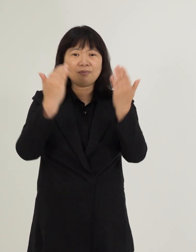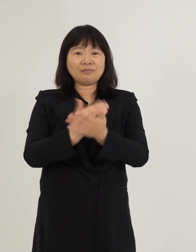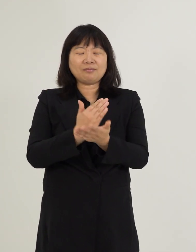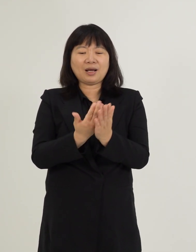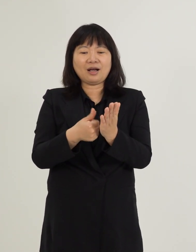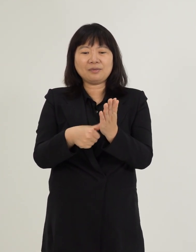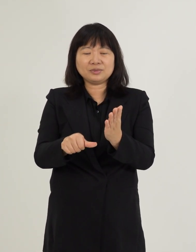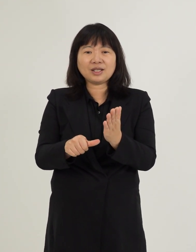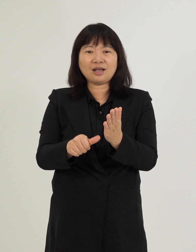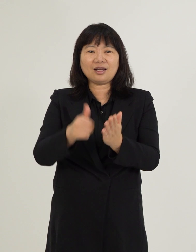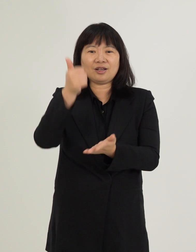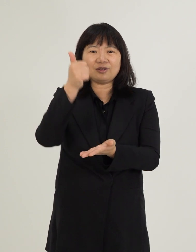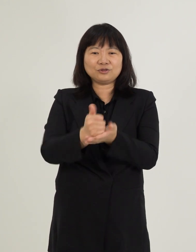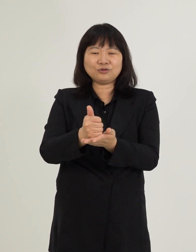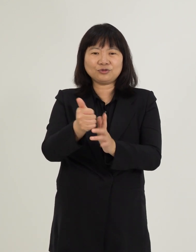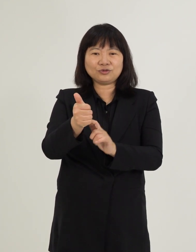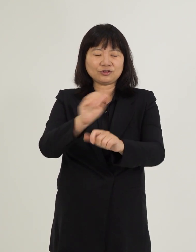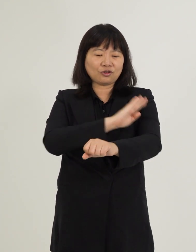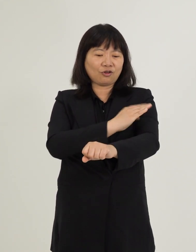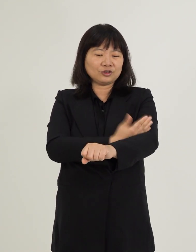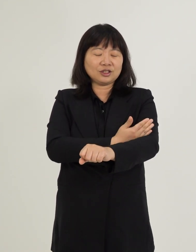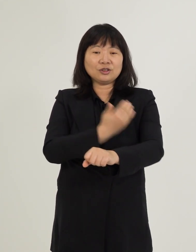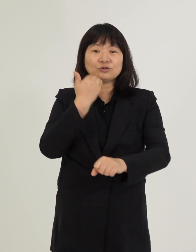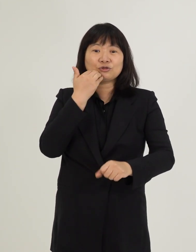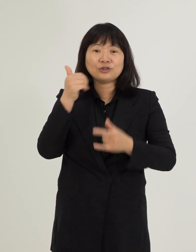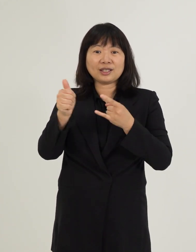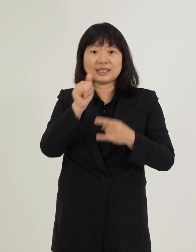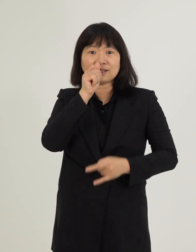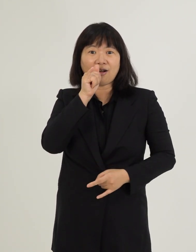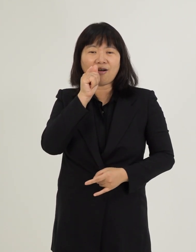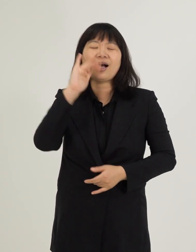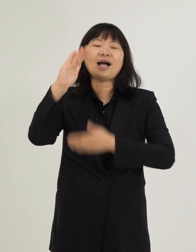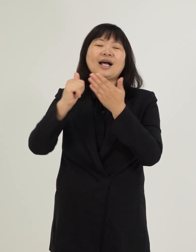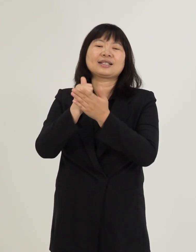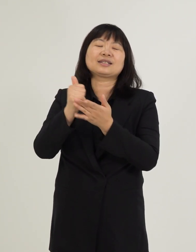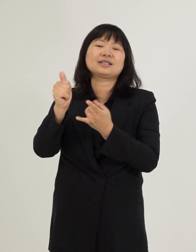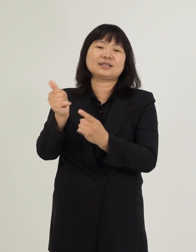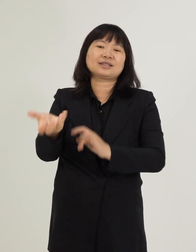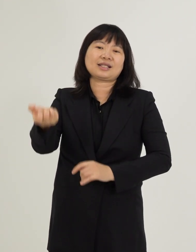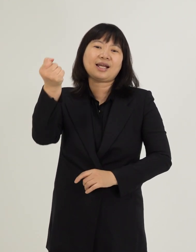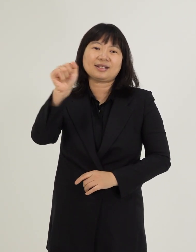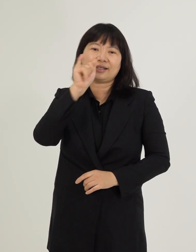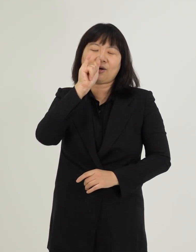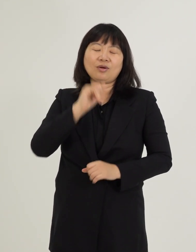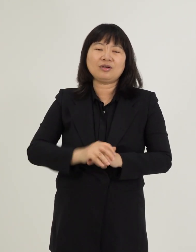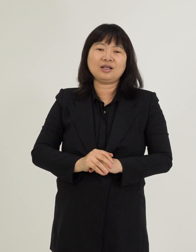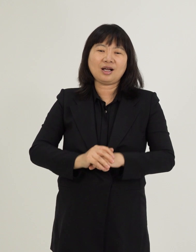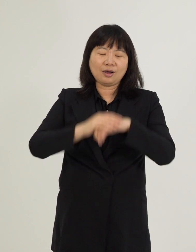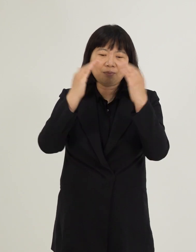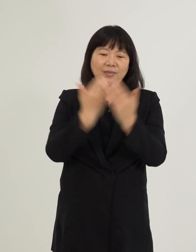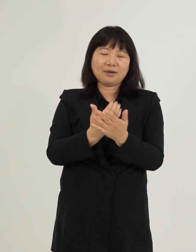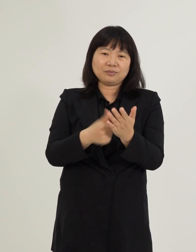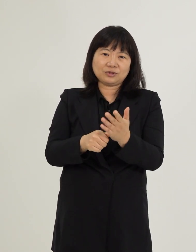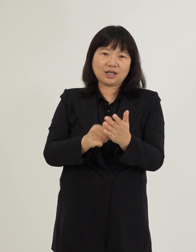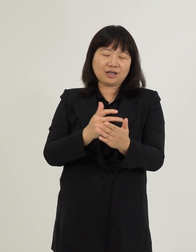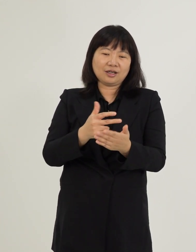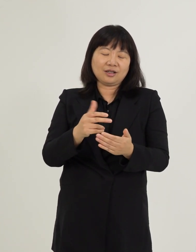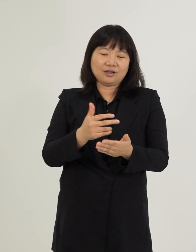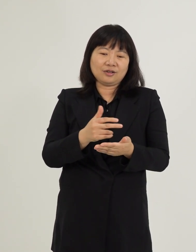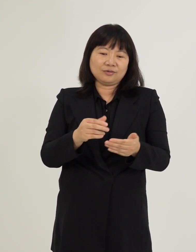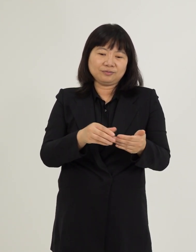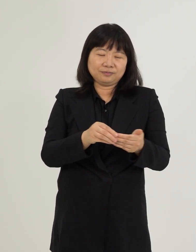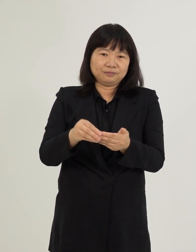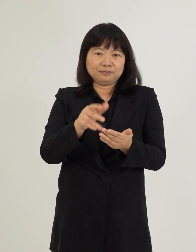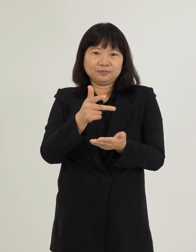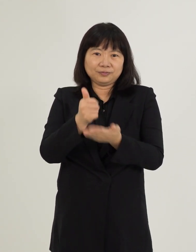만물의 주재권이 하나님께 있다는 뜻입니다. 만물의 이 주재권이라는 말이 우리 영어로